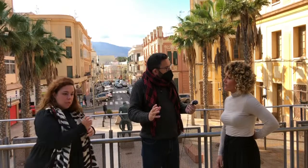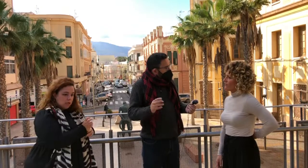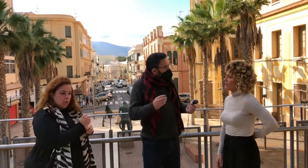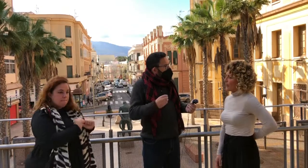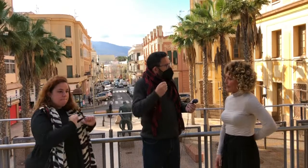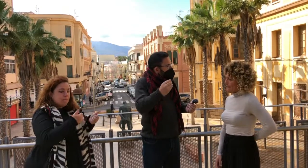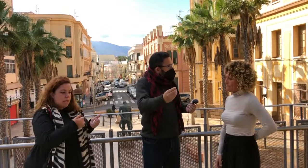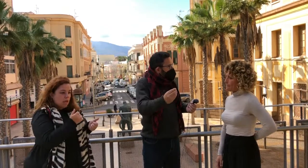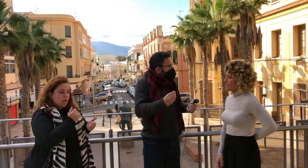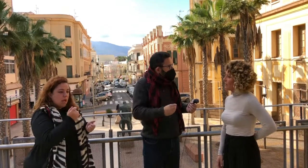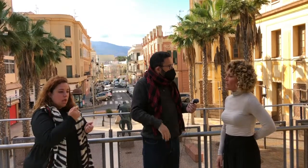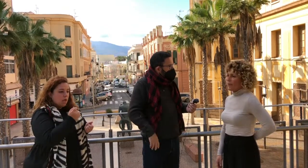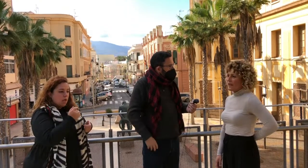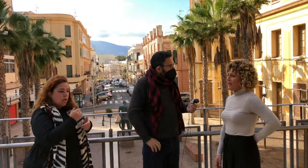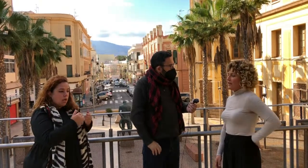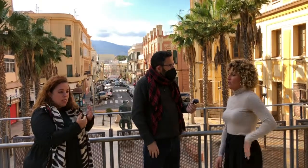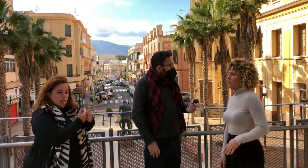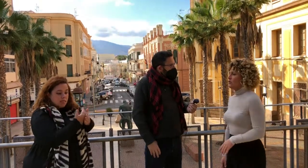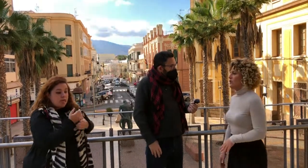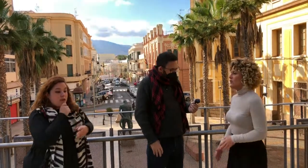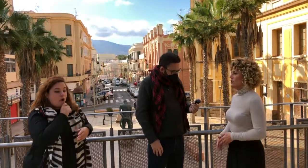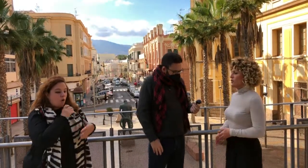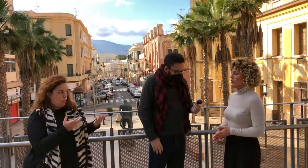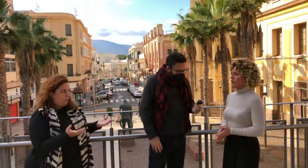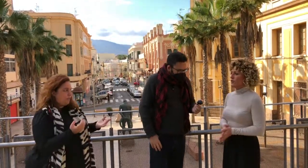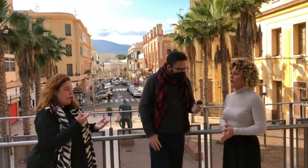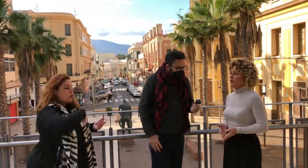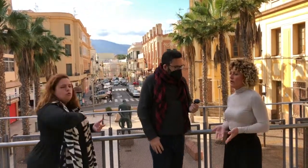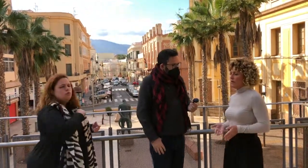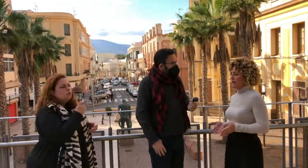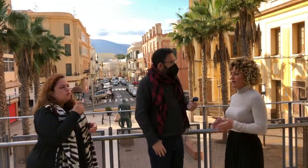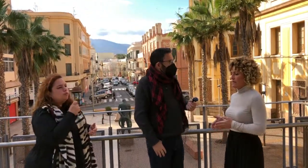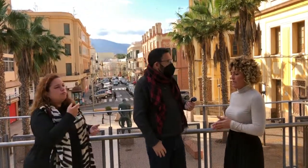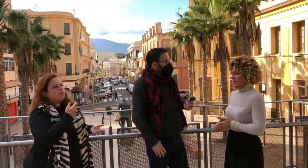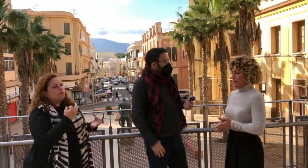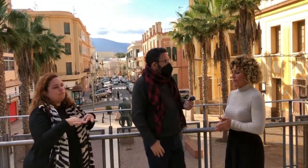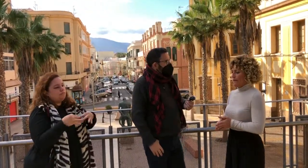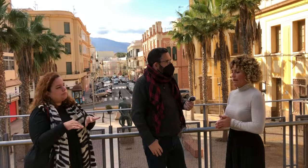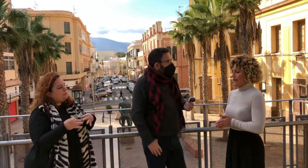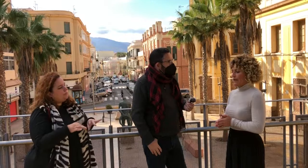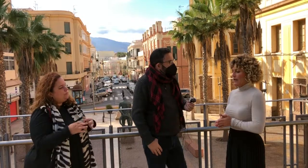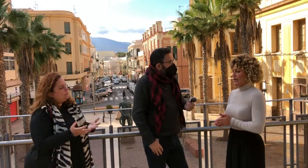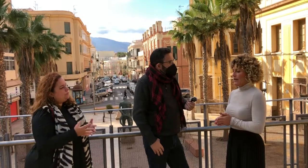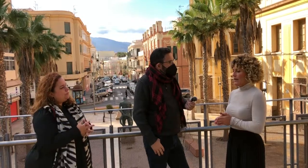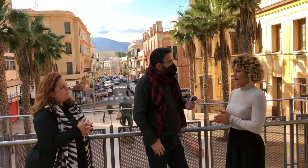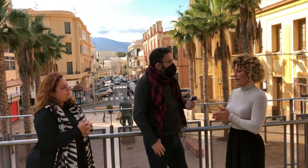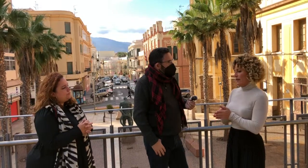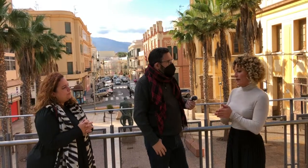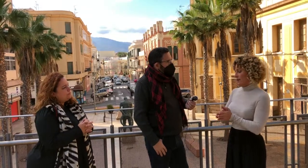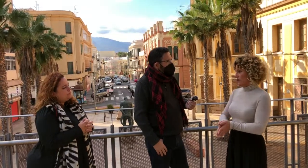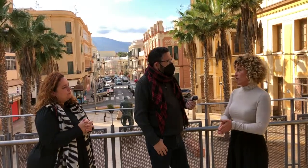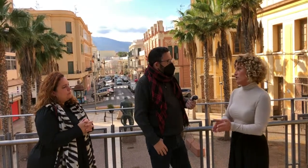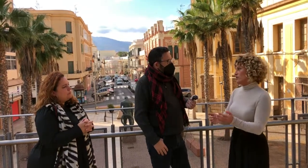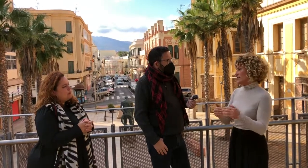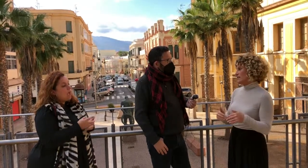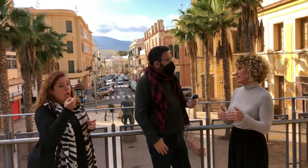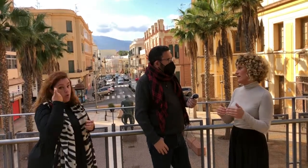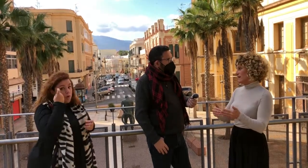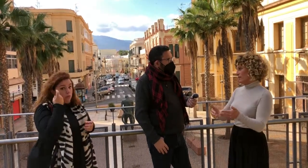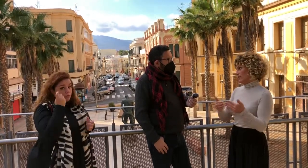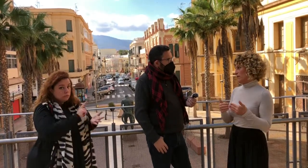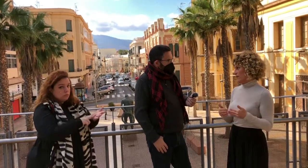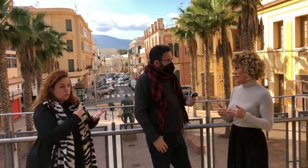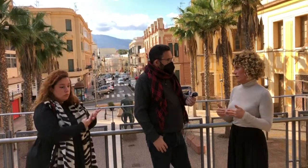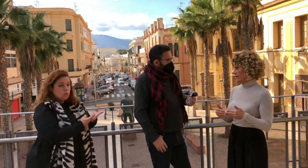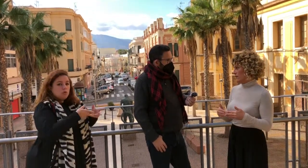lado? ¿Estáis detrás del profesor? ¿Cómo lo hacéis? Nosotros normalmente el alumnado sordo se sienta